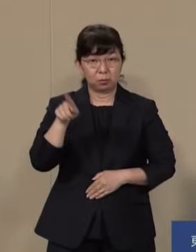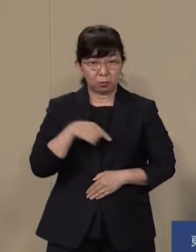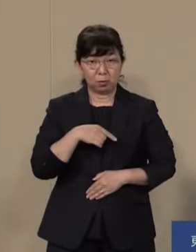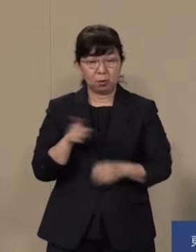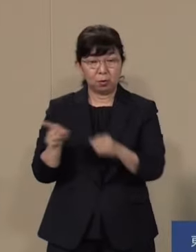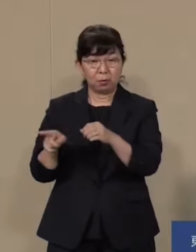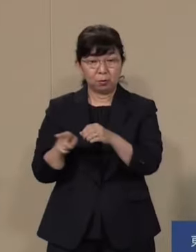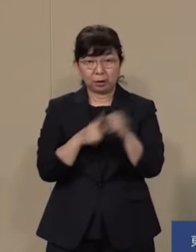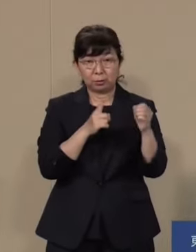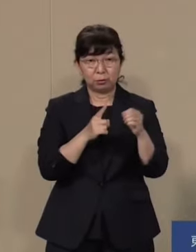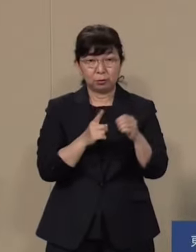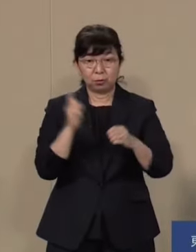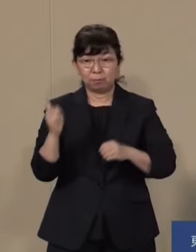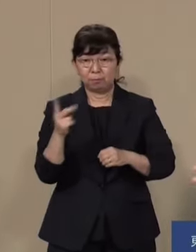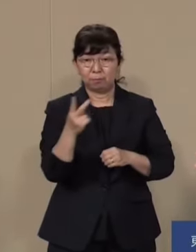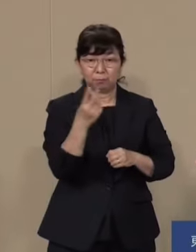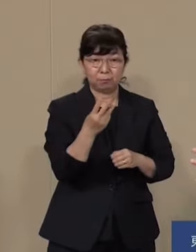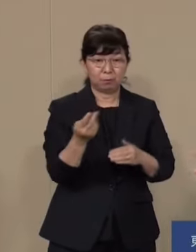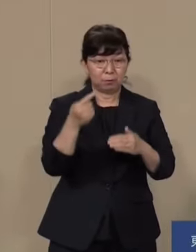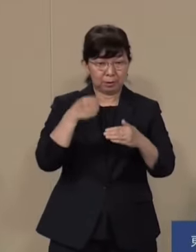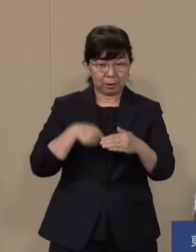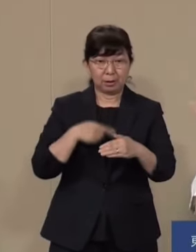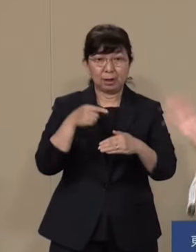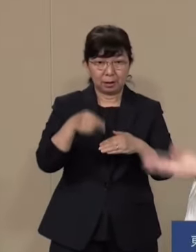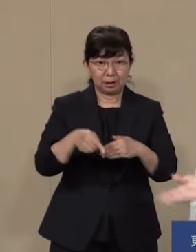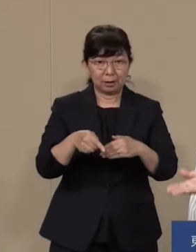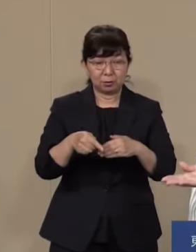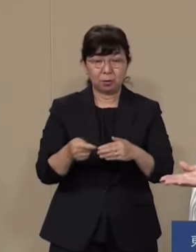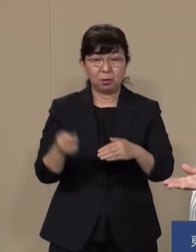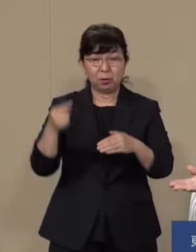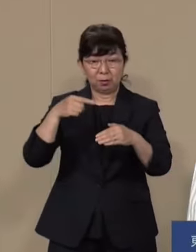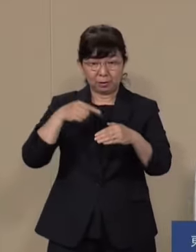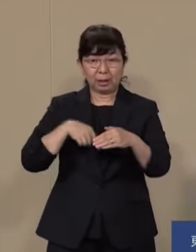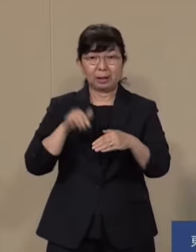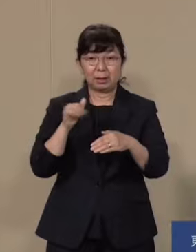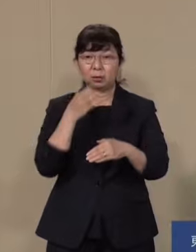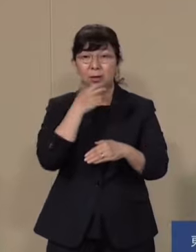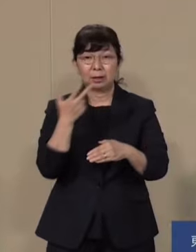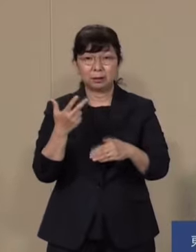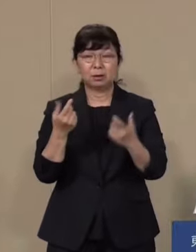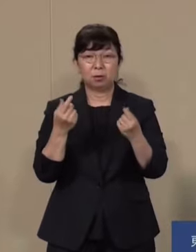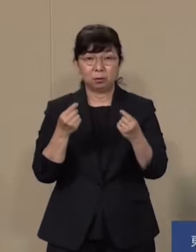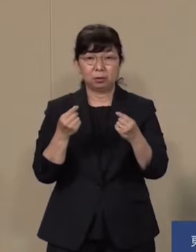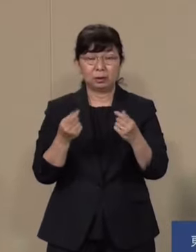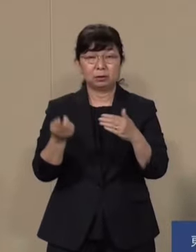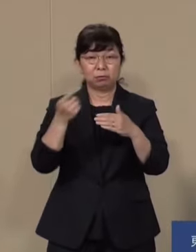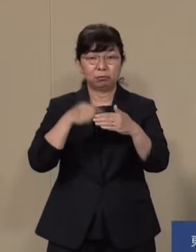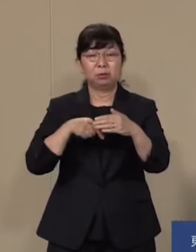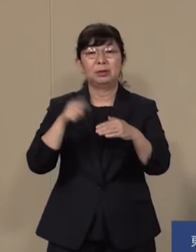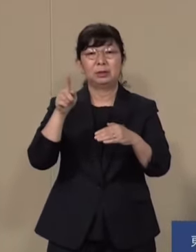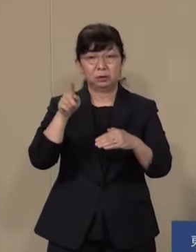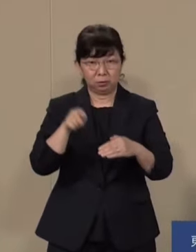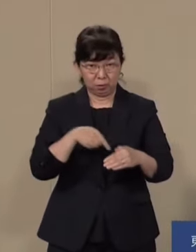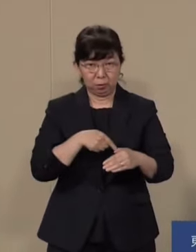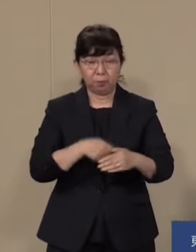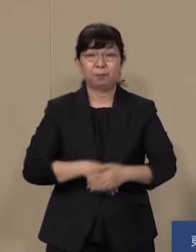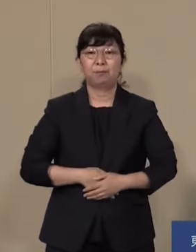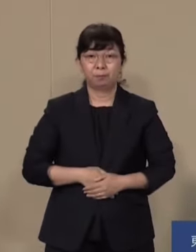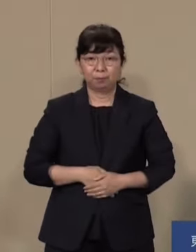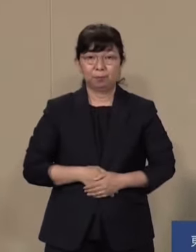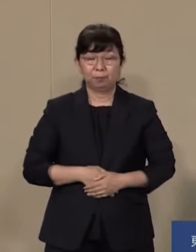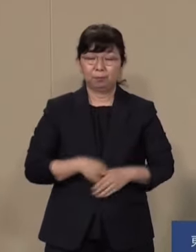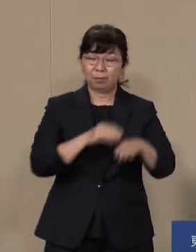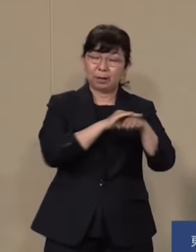野球の外野と内野の内野でうちの